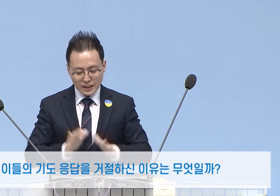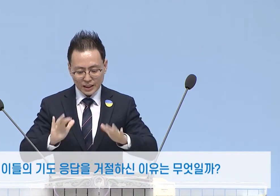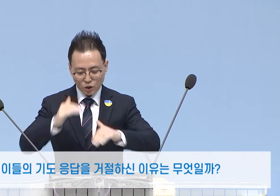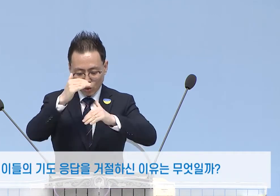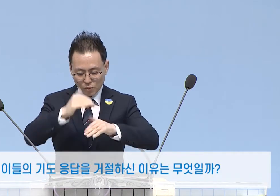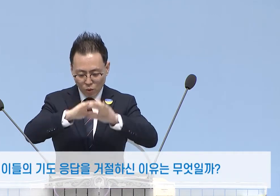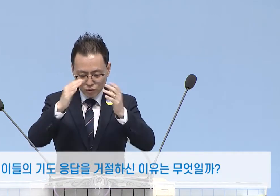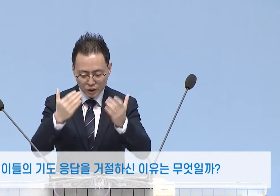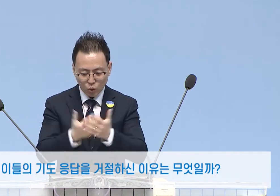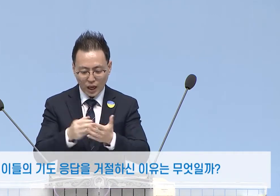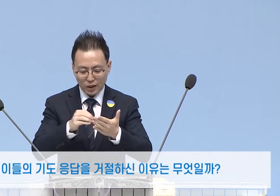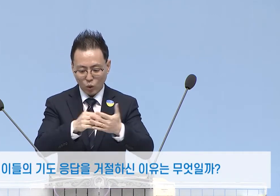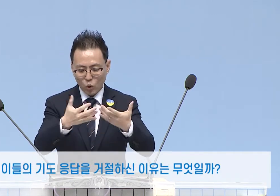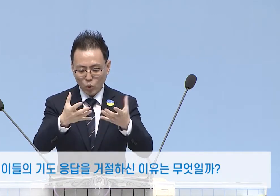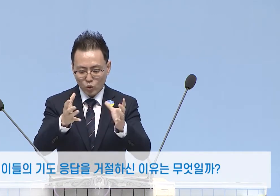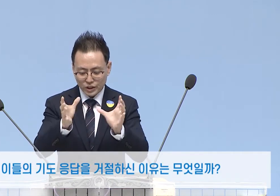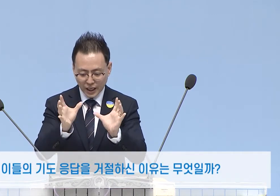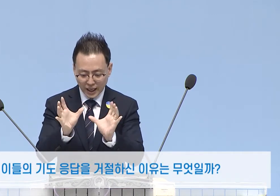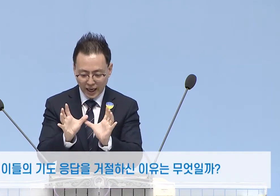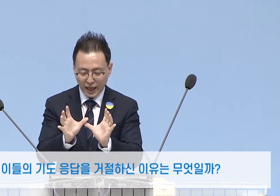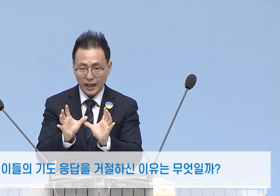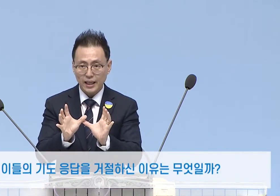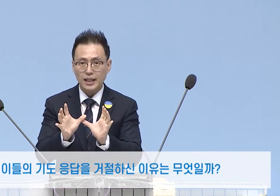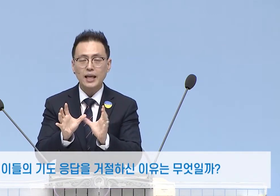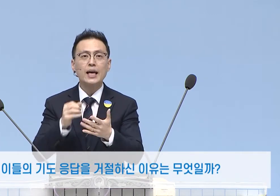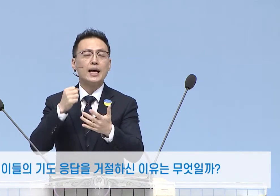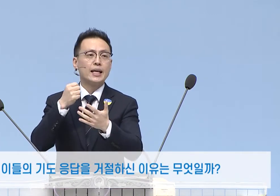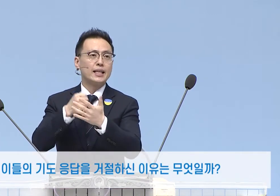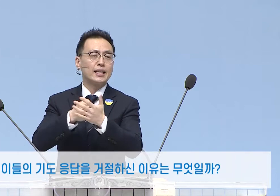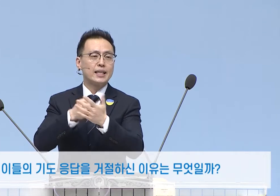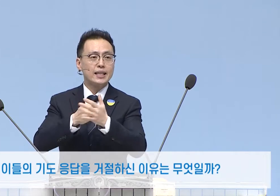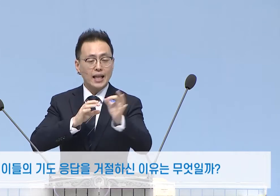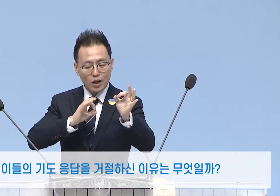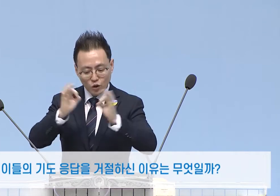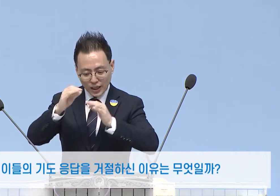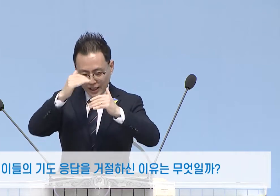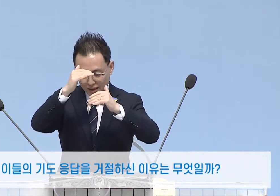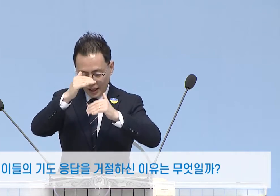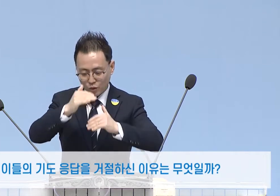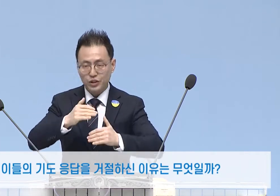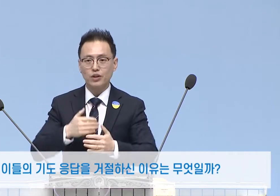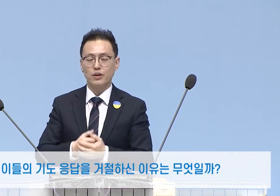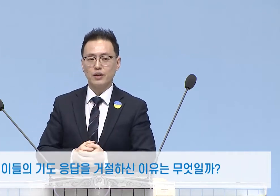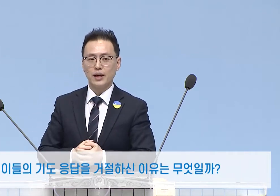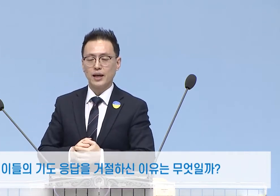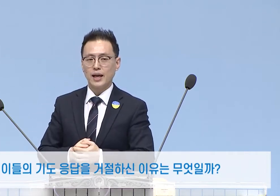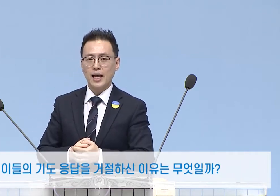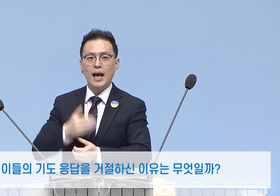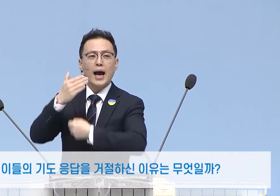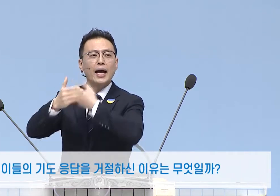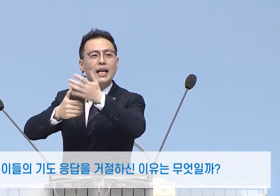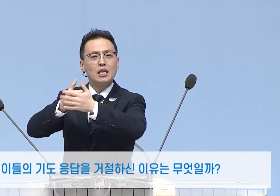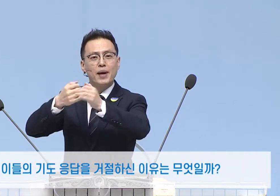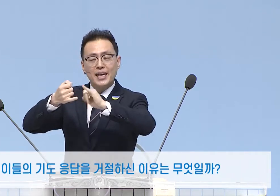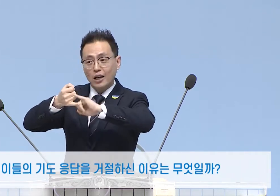사실 오늘 본문이 속한 공동체의 탄원에 대한 내용은요, 하나님의